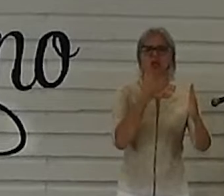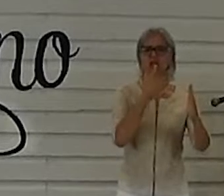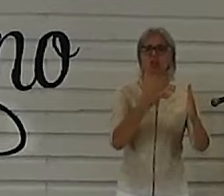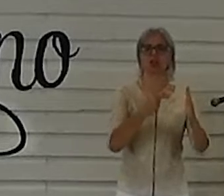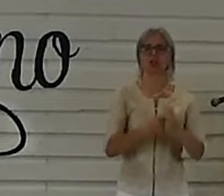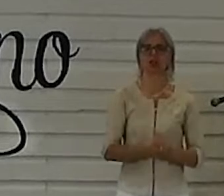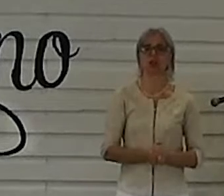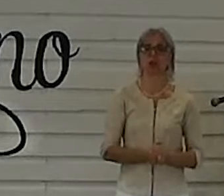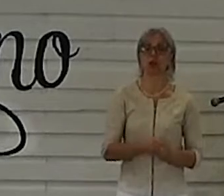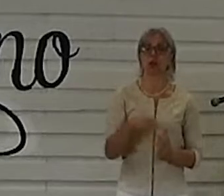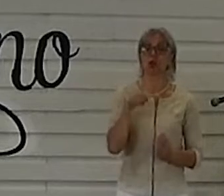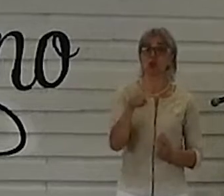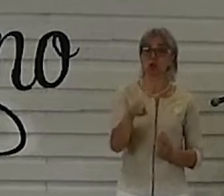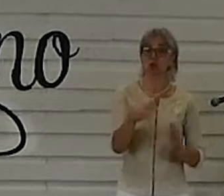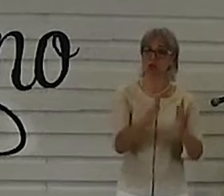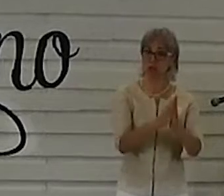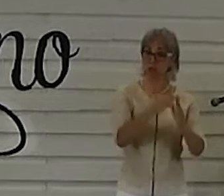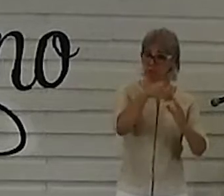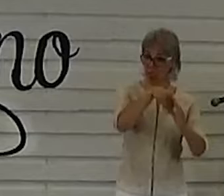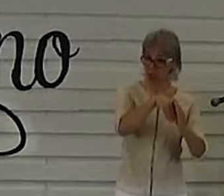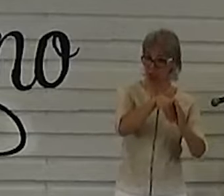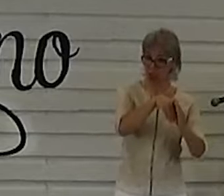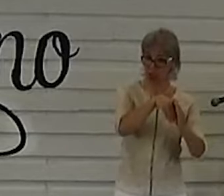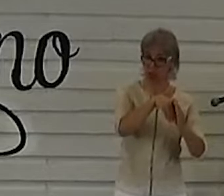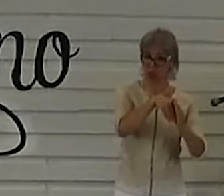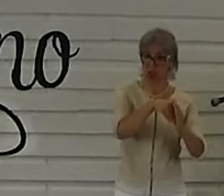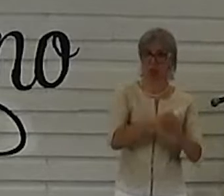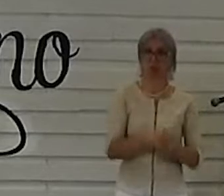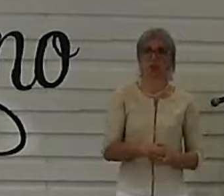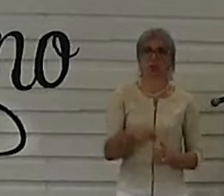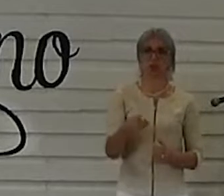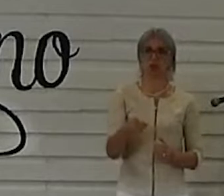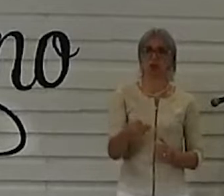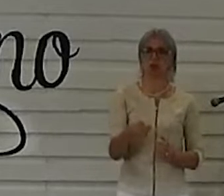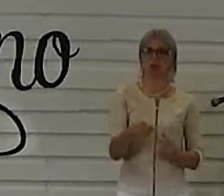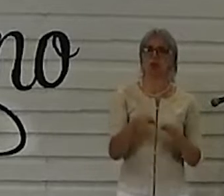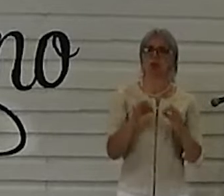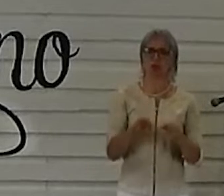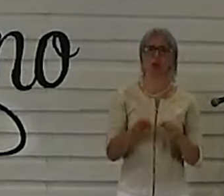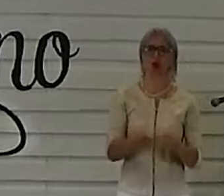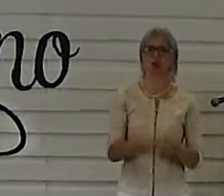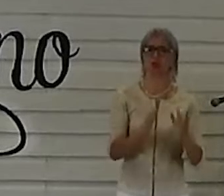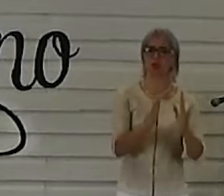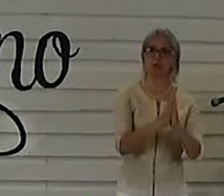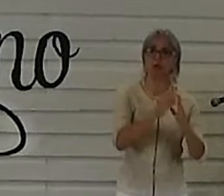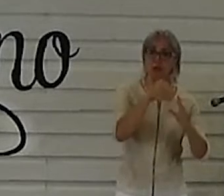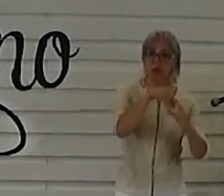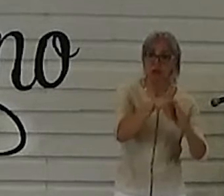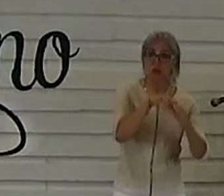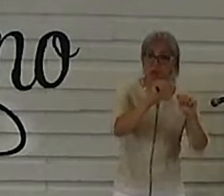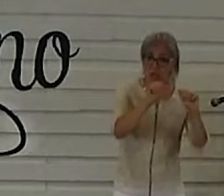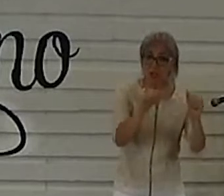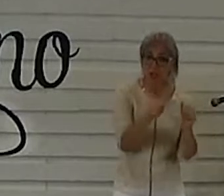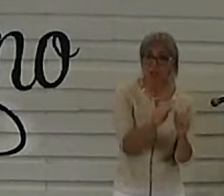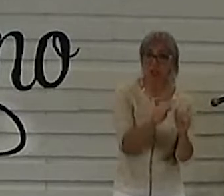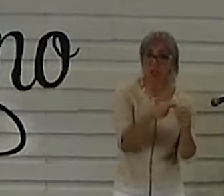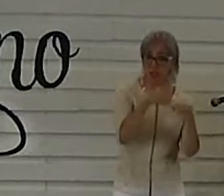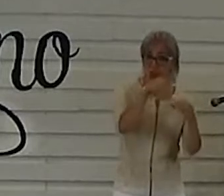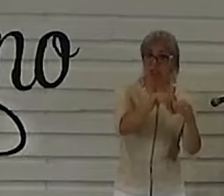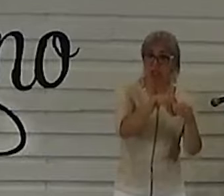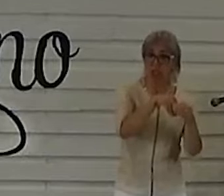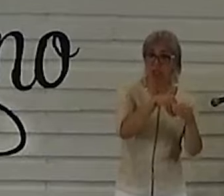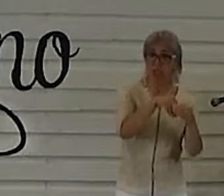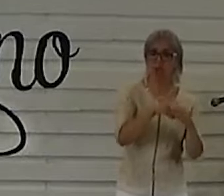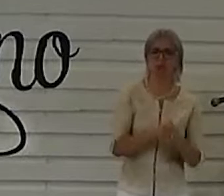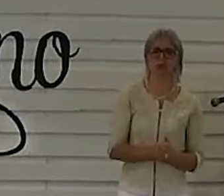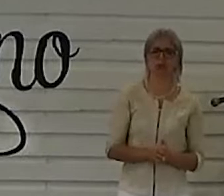Tu fai parte di questa chiesa? Ti senti parte integrante di questa chiesa? Cosa si dice della chiesa di Marosta?